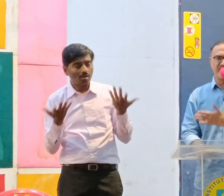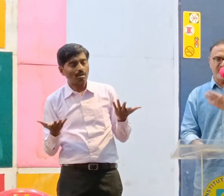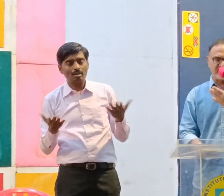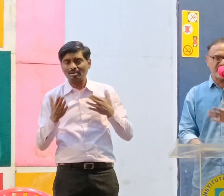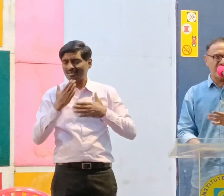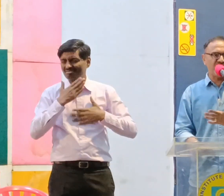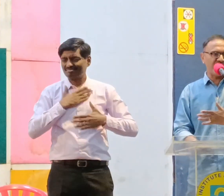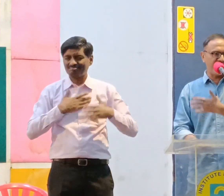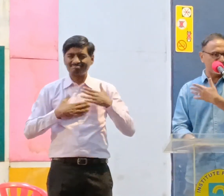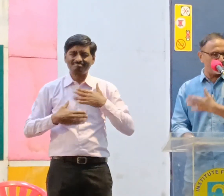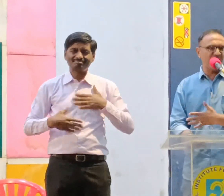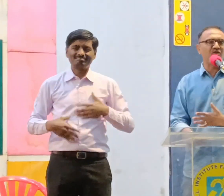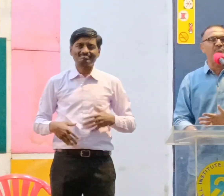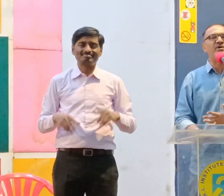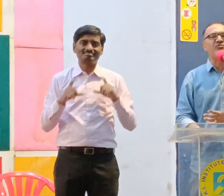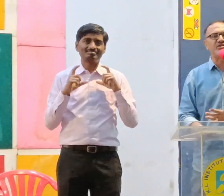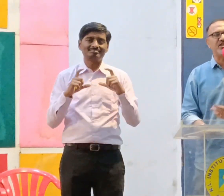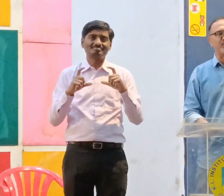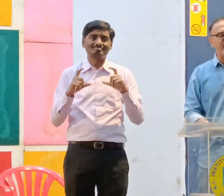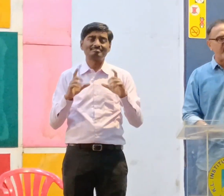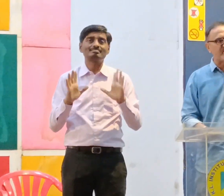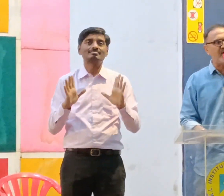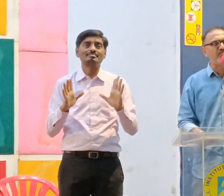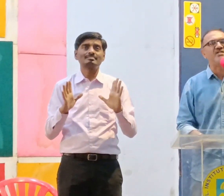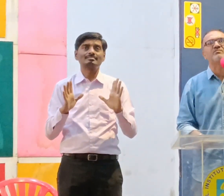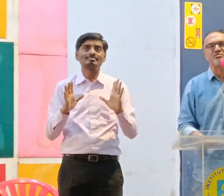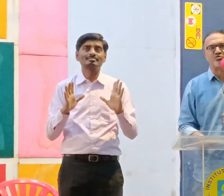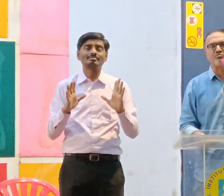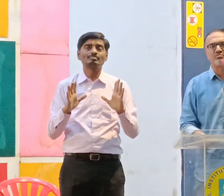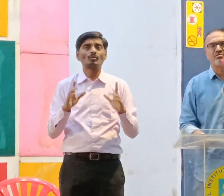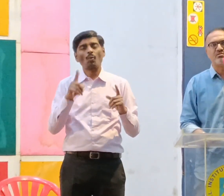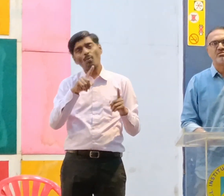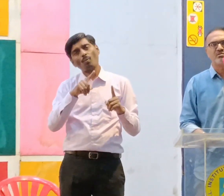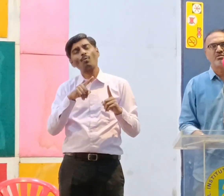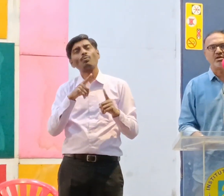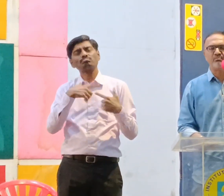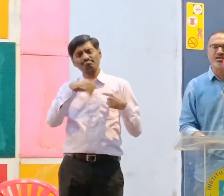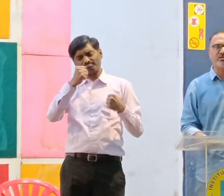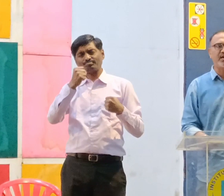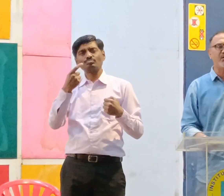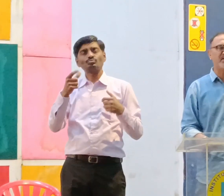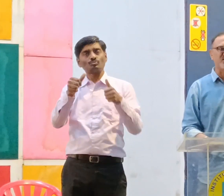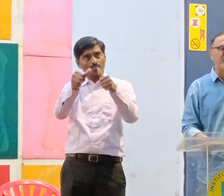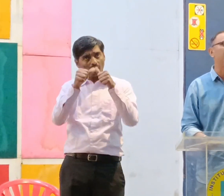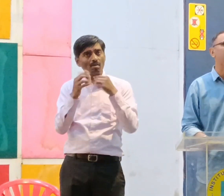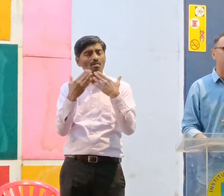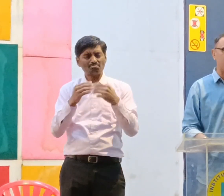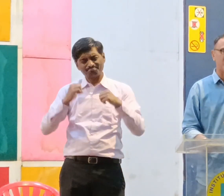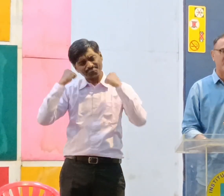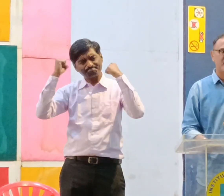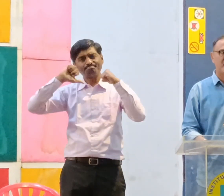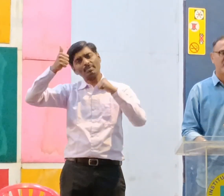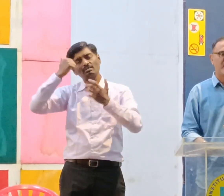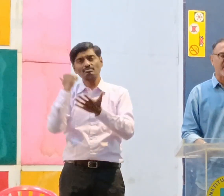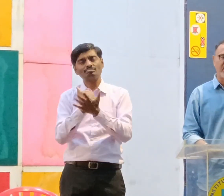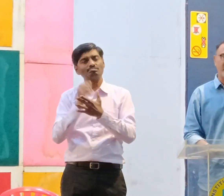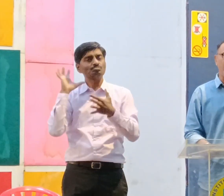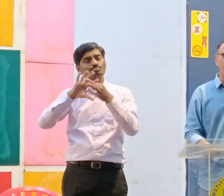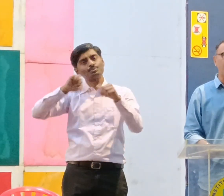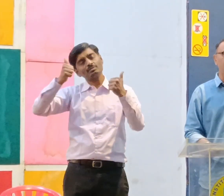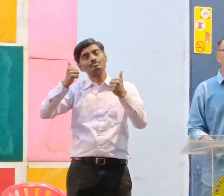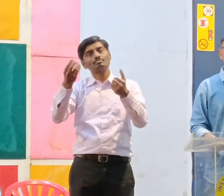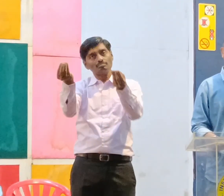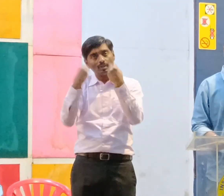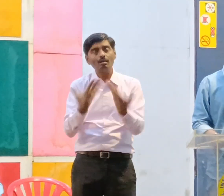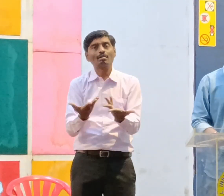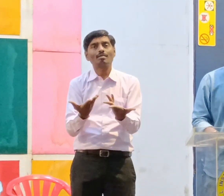આપણે રિઝલ્ટ દ્વારા એ સભિયારો આપવાનો છે કે અમે બધા પાસ થશું, અમે બધા આમાં સફળ થઈશું. કારણ કે